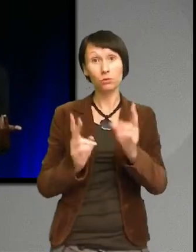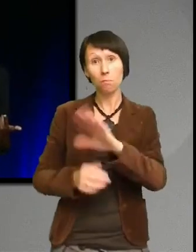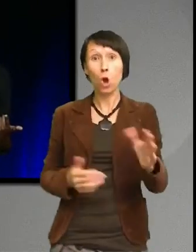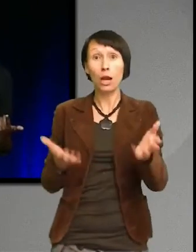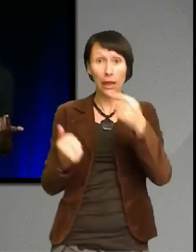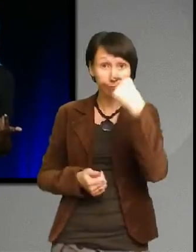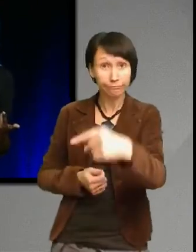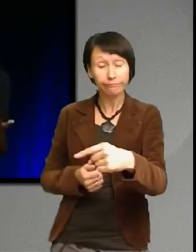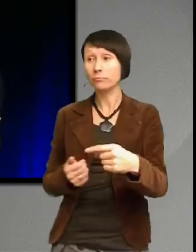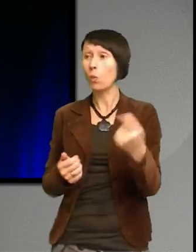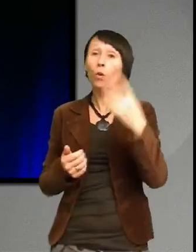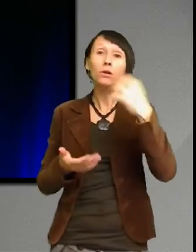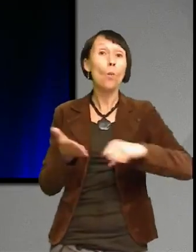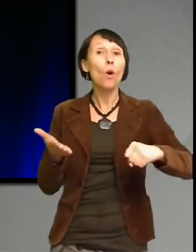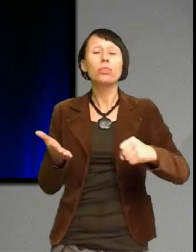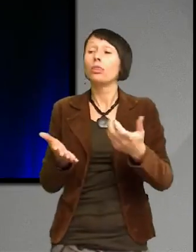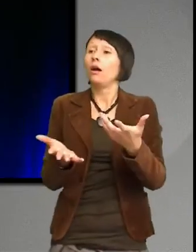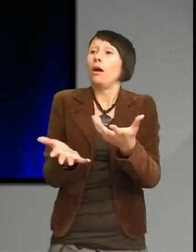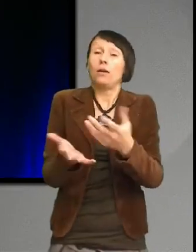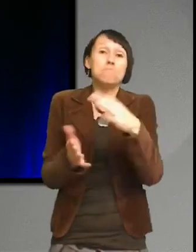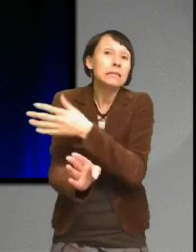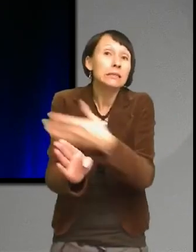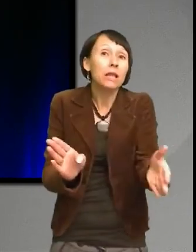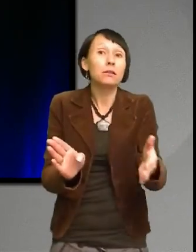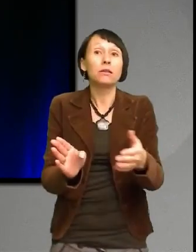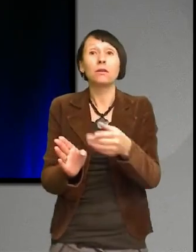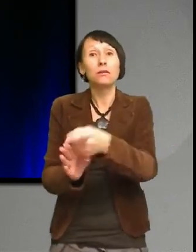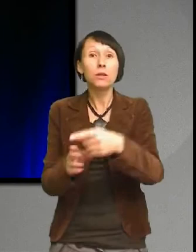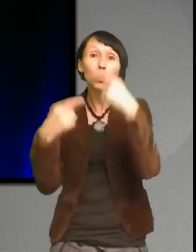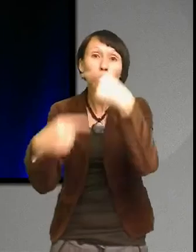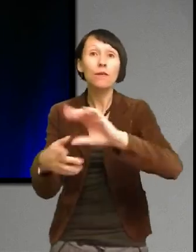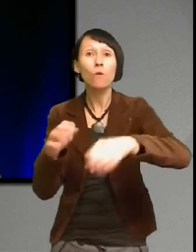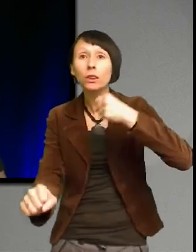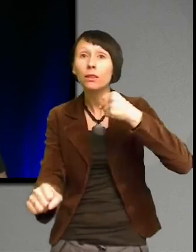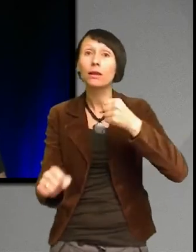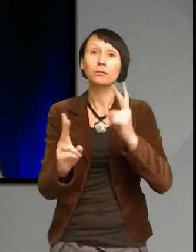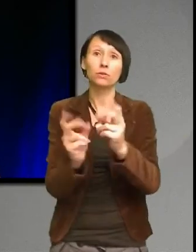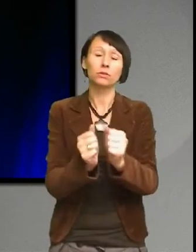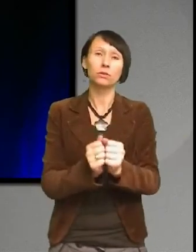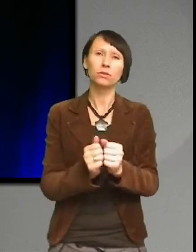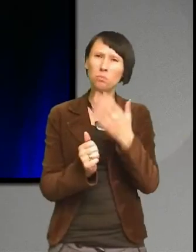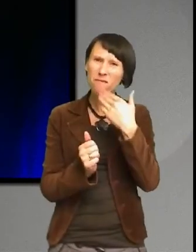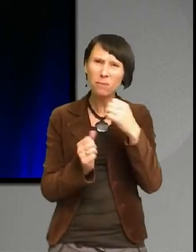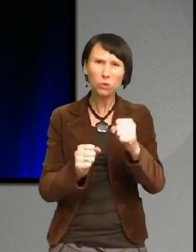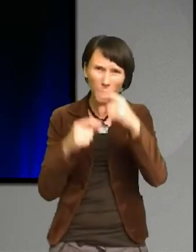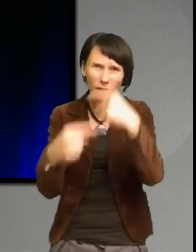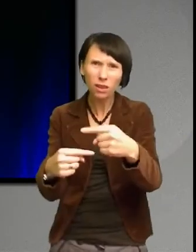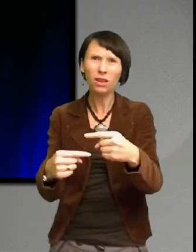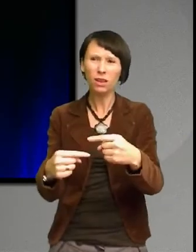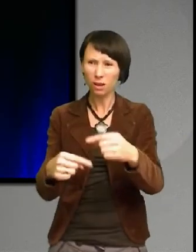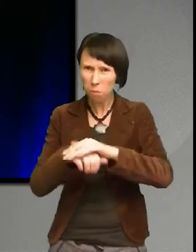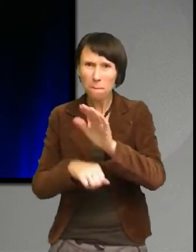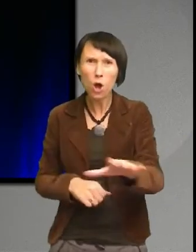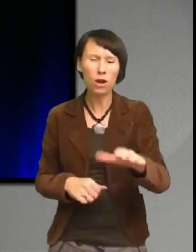misshandlade, Våldtäkta. Ja, av vem tror ni? Vem är det som gör alla